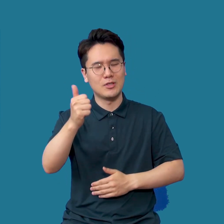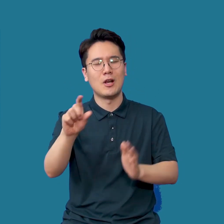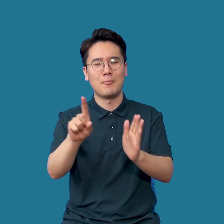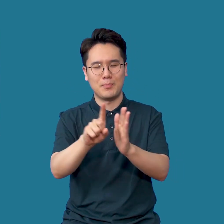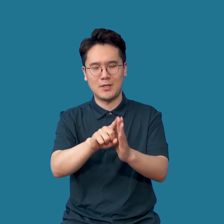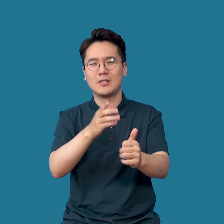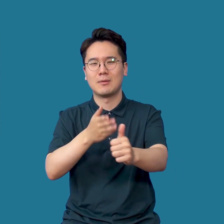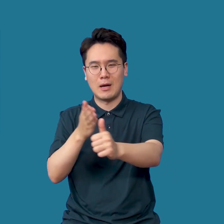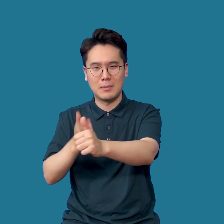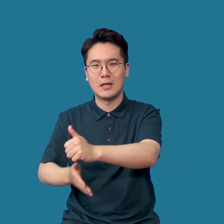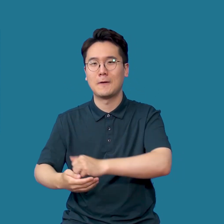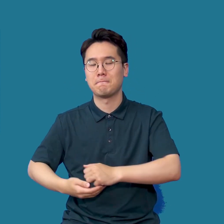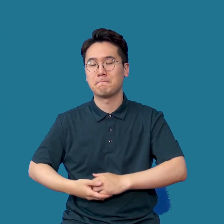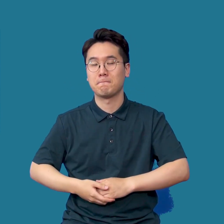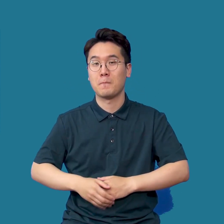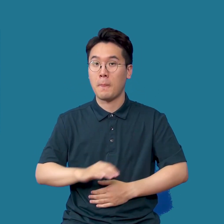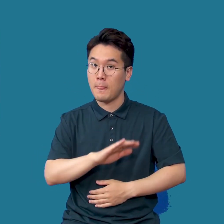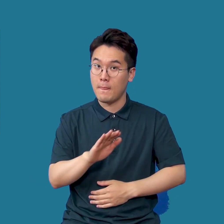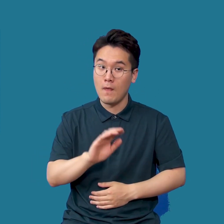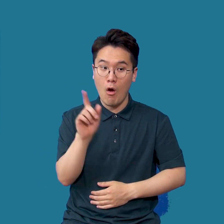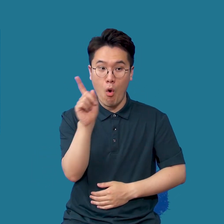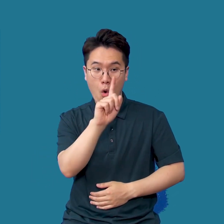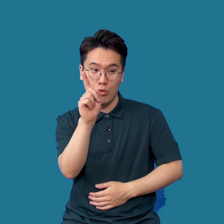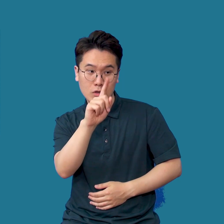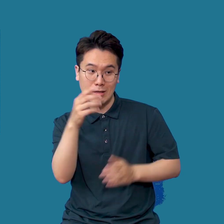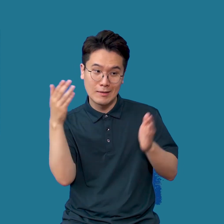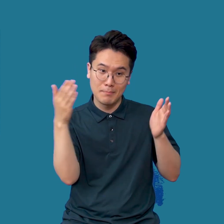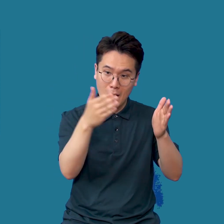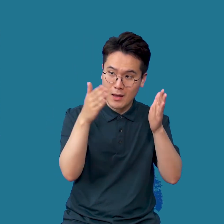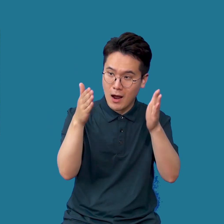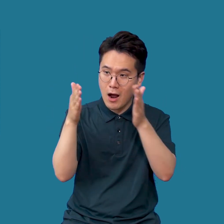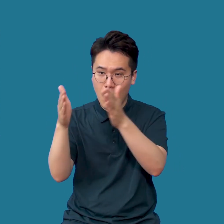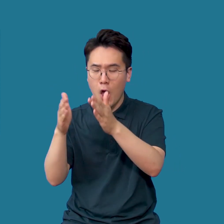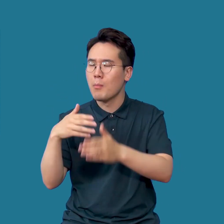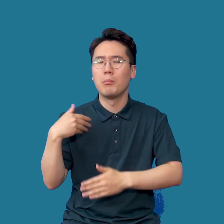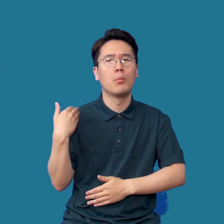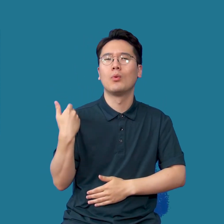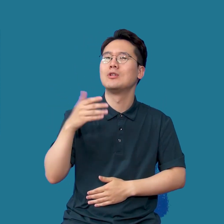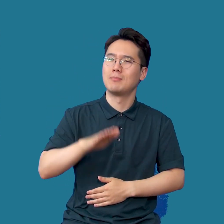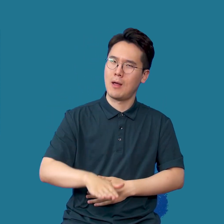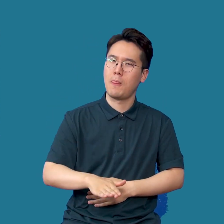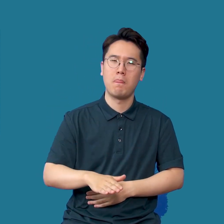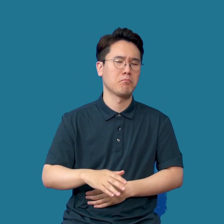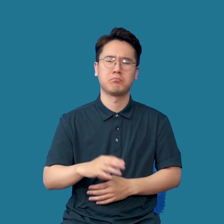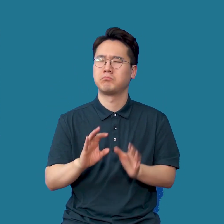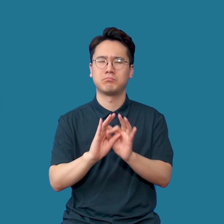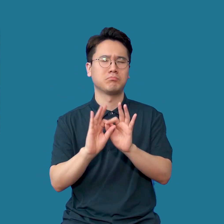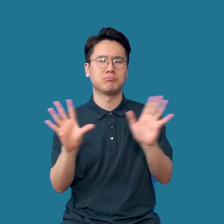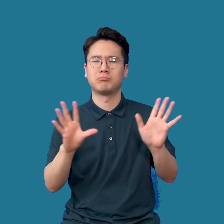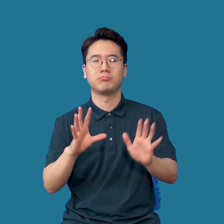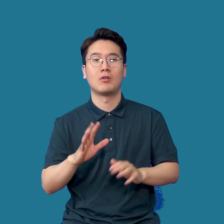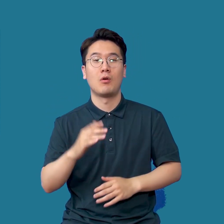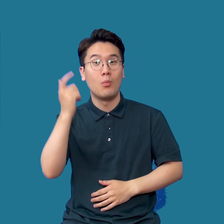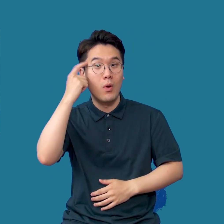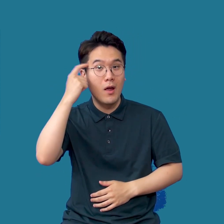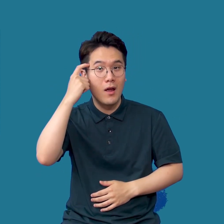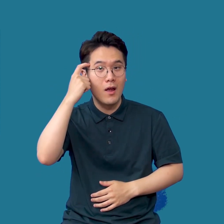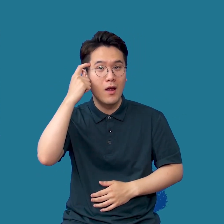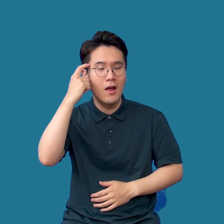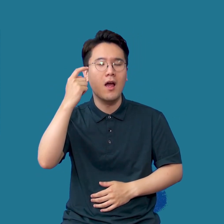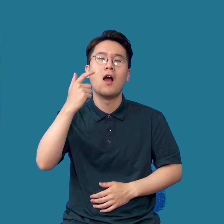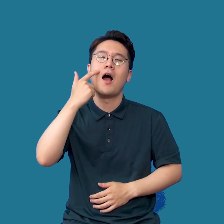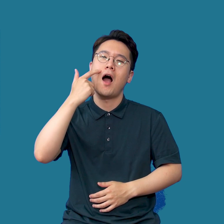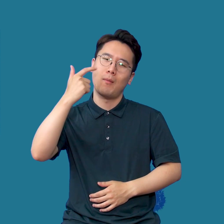어디로 가는지 알지 못하지만 그 무슨 상관입니까? 아버지께서 운전하십니다. 아버지께서 인도하십니다.